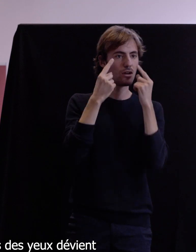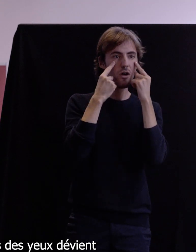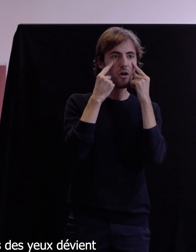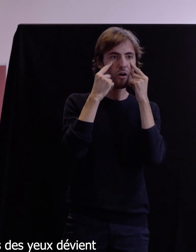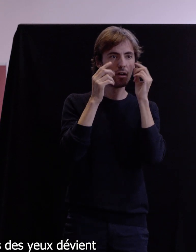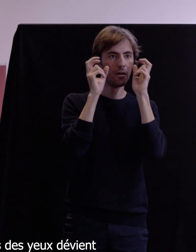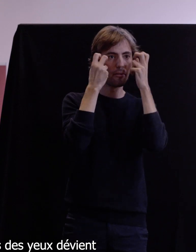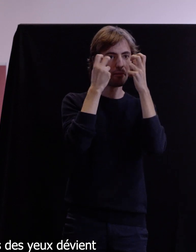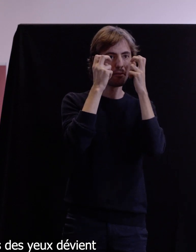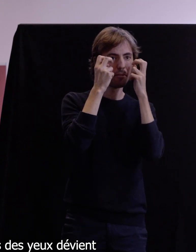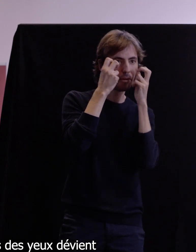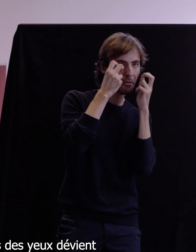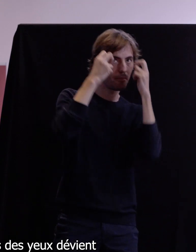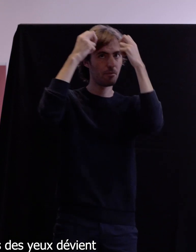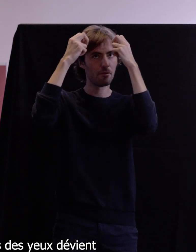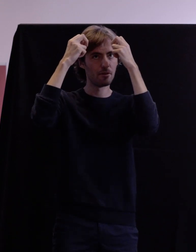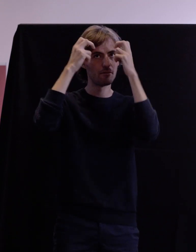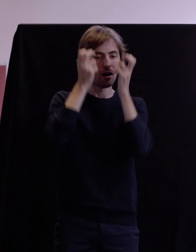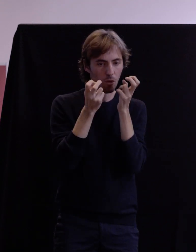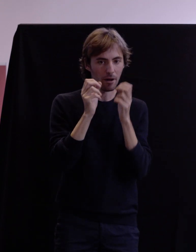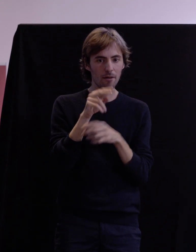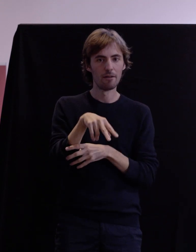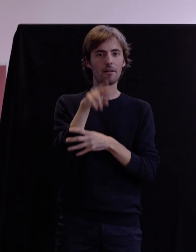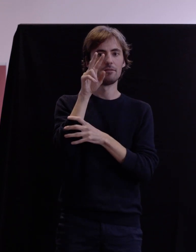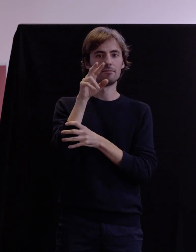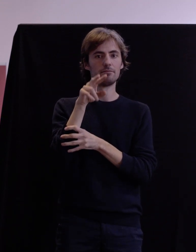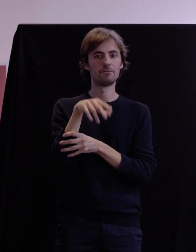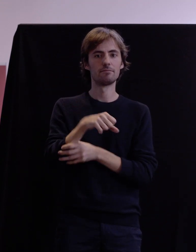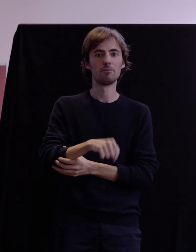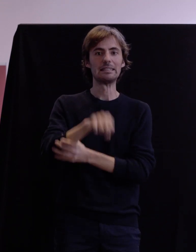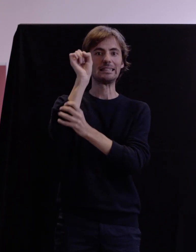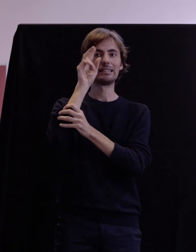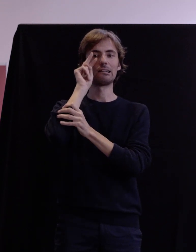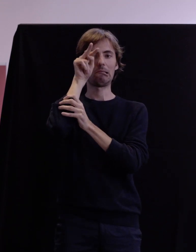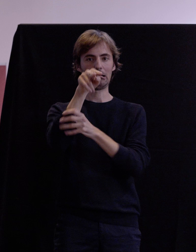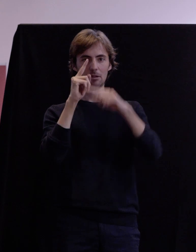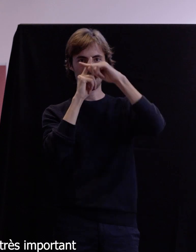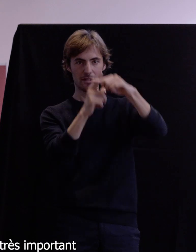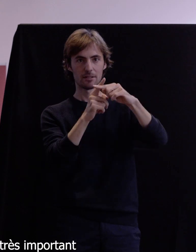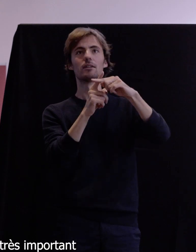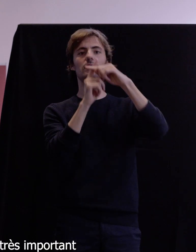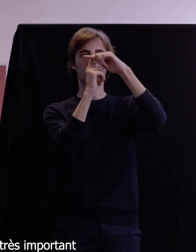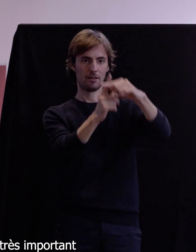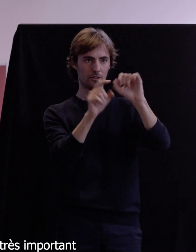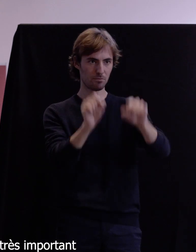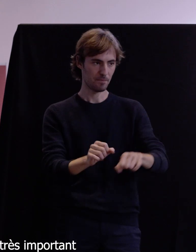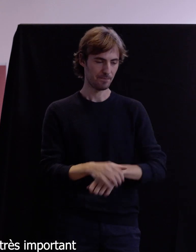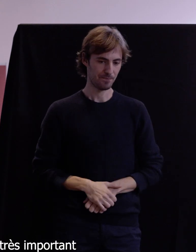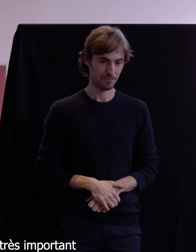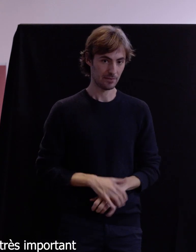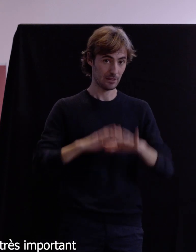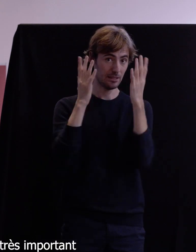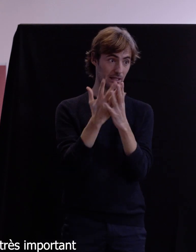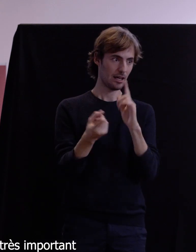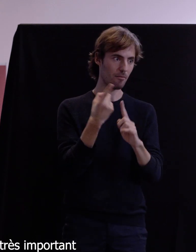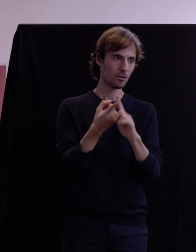les muscles des yeux dévient mon regard vers le bas. Comme ça, mon regard reste toujours fixe. Et donc ça c'est très important parce que ça permet